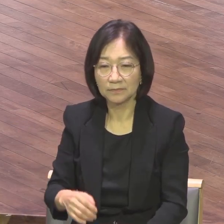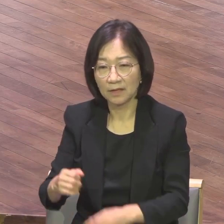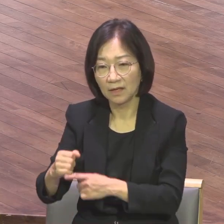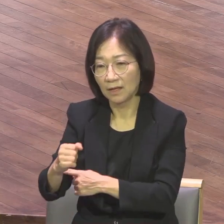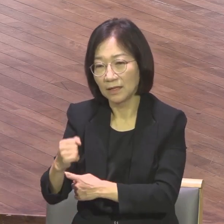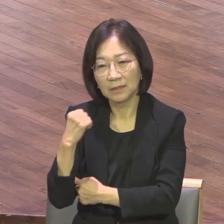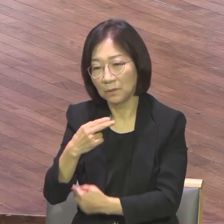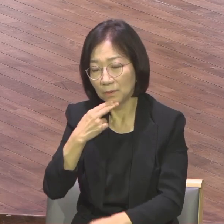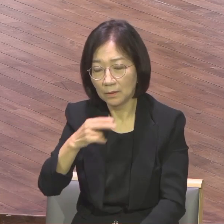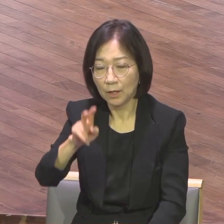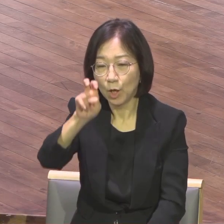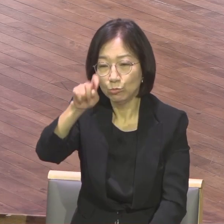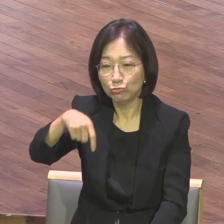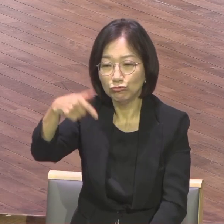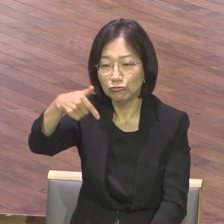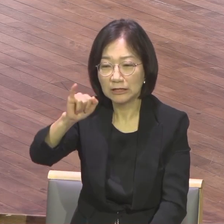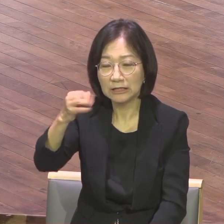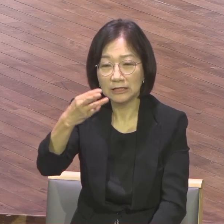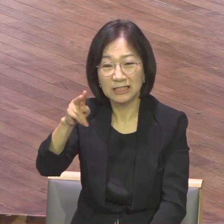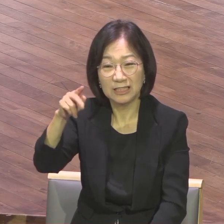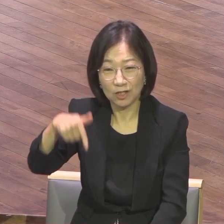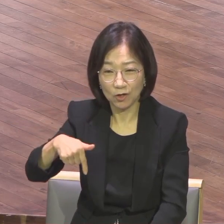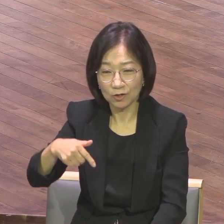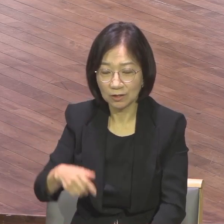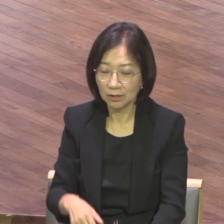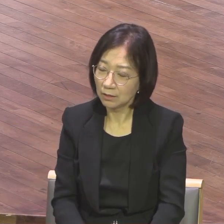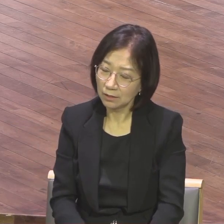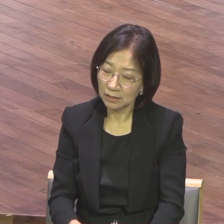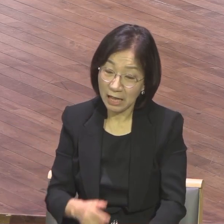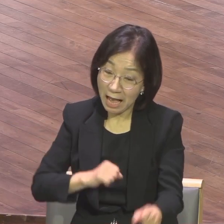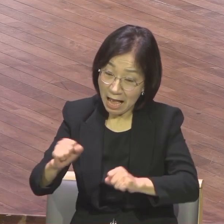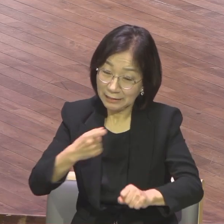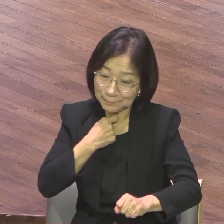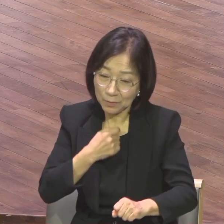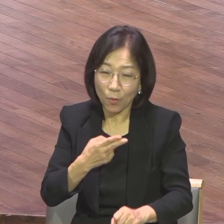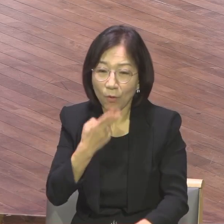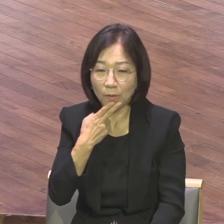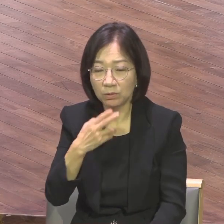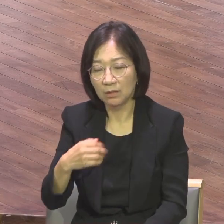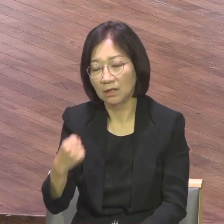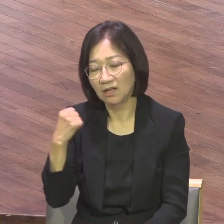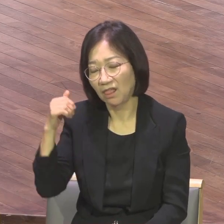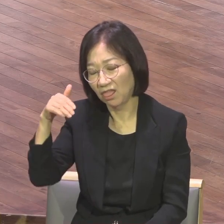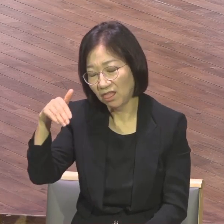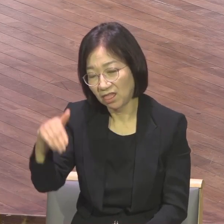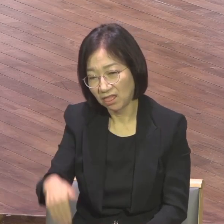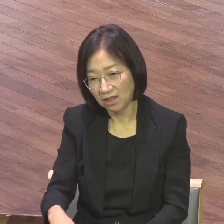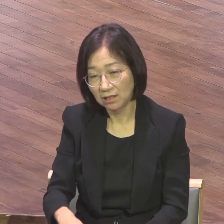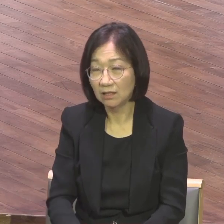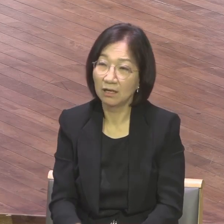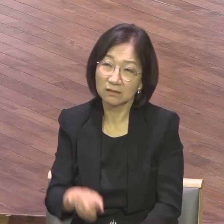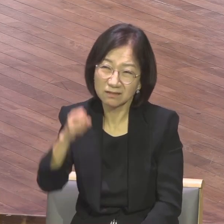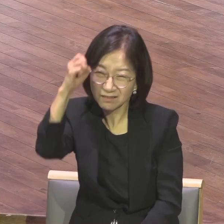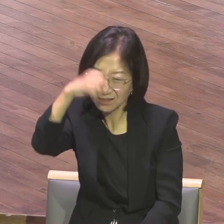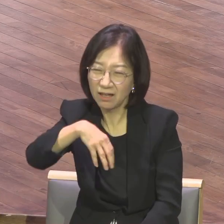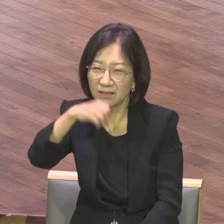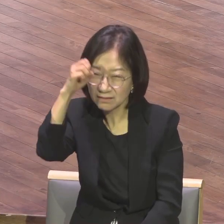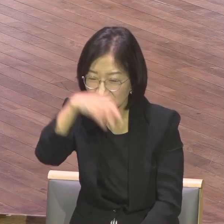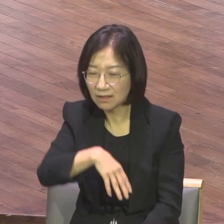무기력한 정상 상태 그렇게 말합니다. 무기력한 정상 상태가 무슨 말입니까? 무기력한 것이